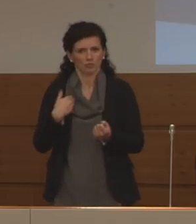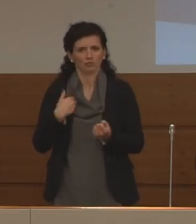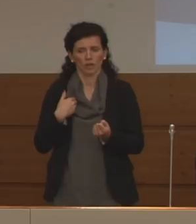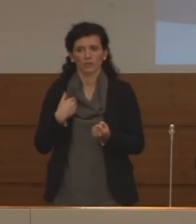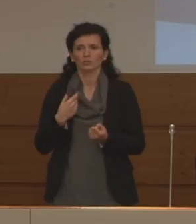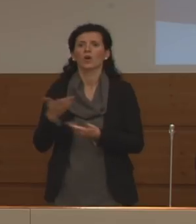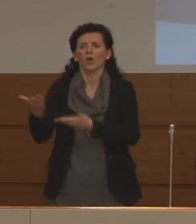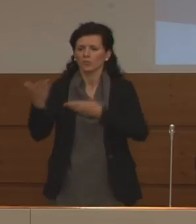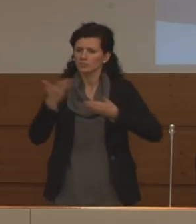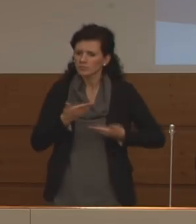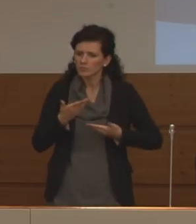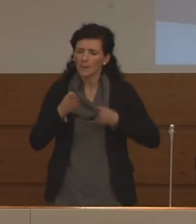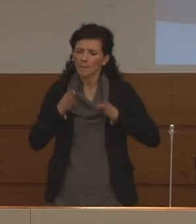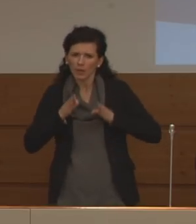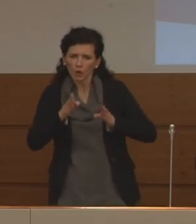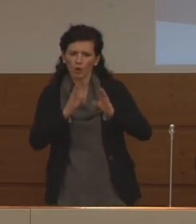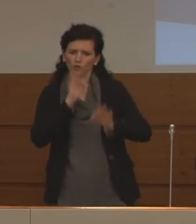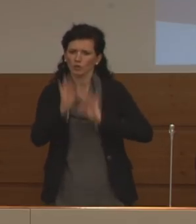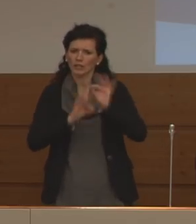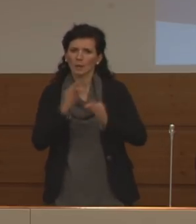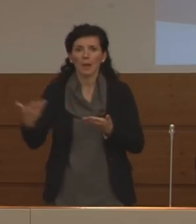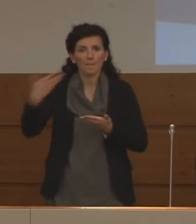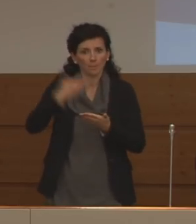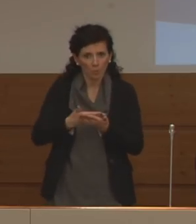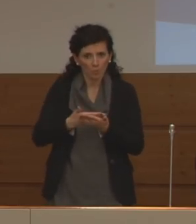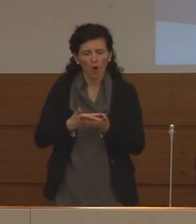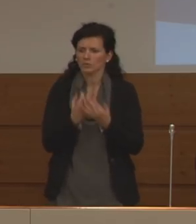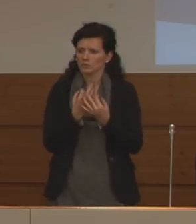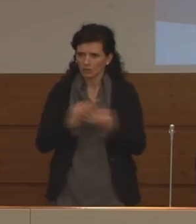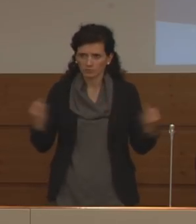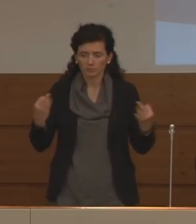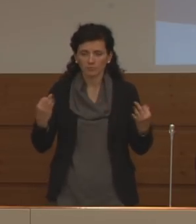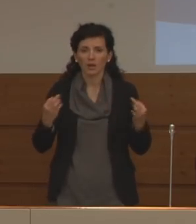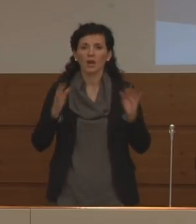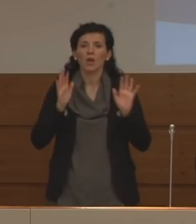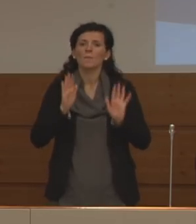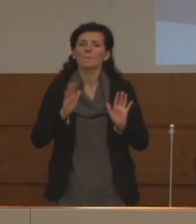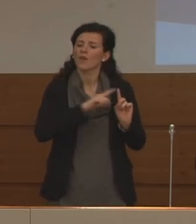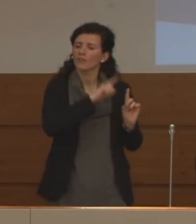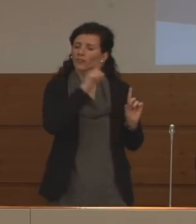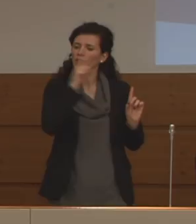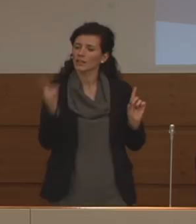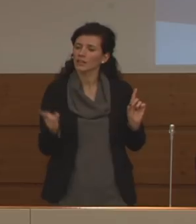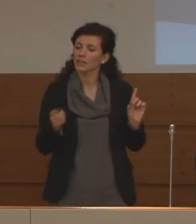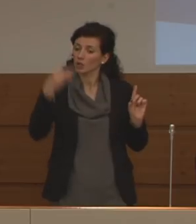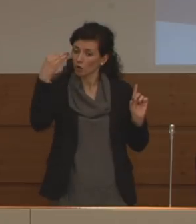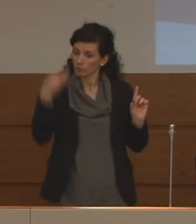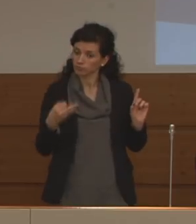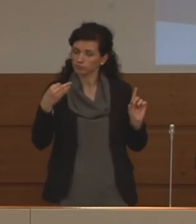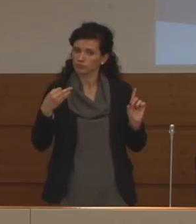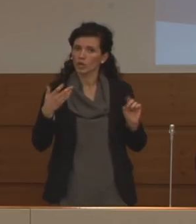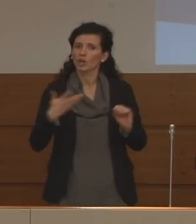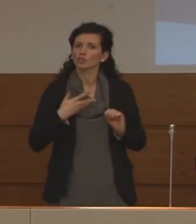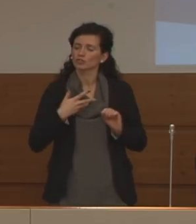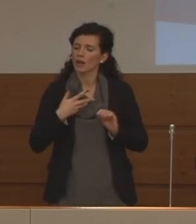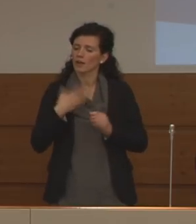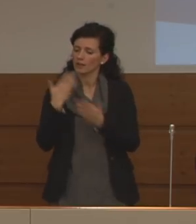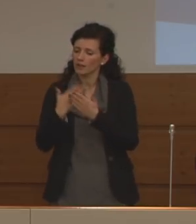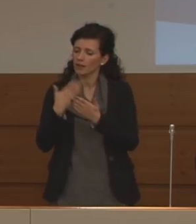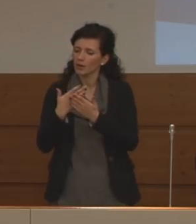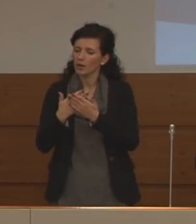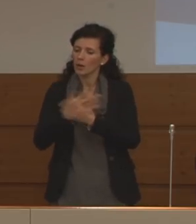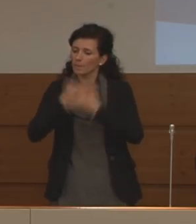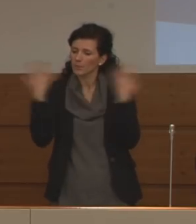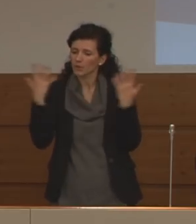terapeutici ma fino a che non abbiamo evidenza ineccepibile